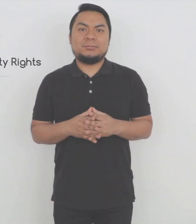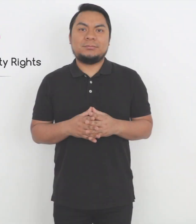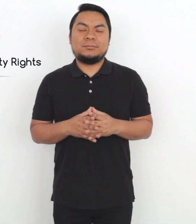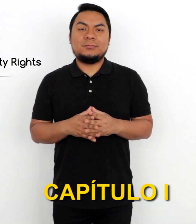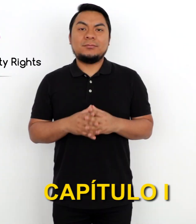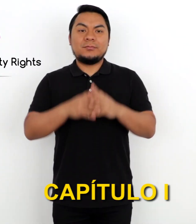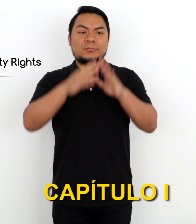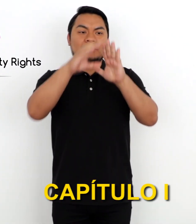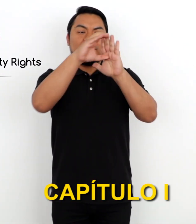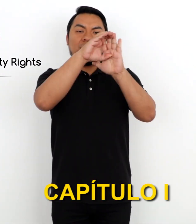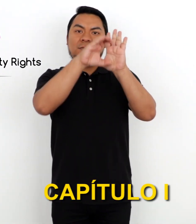CAPÍTULO 1